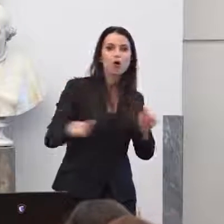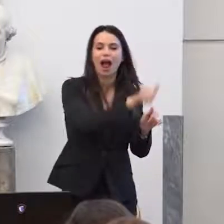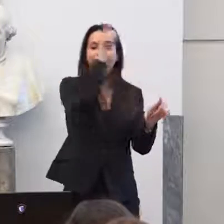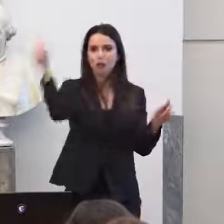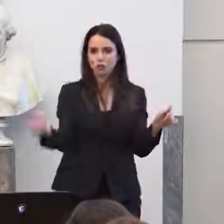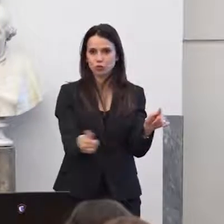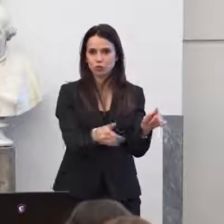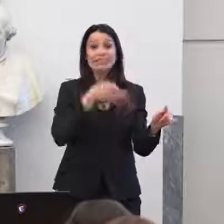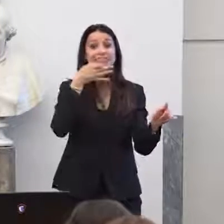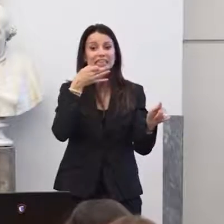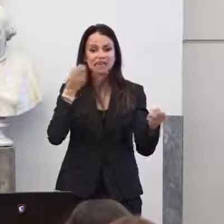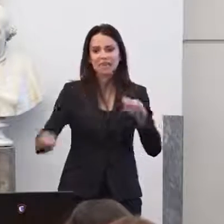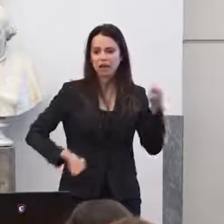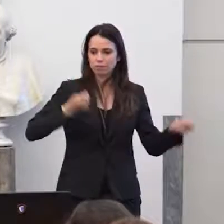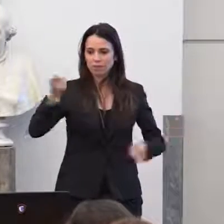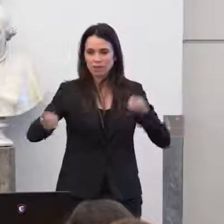praticamente